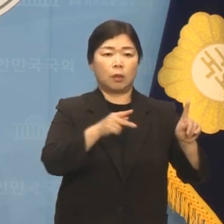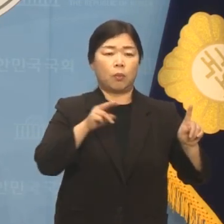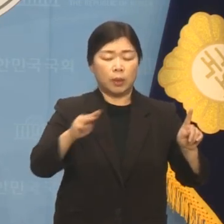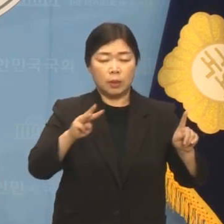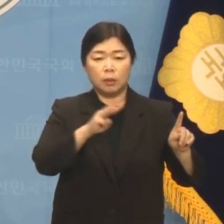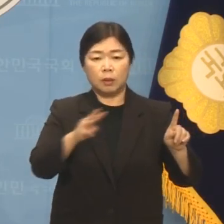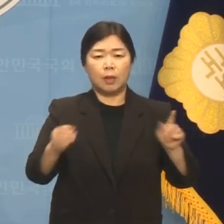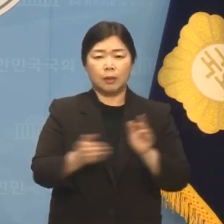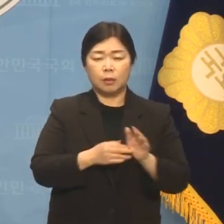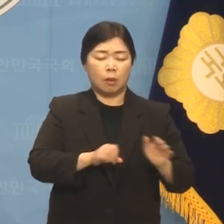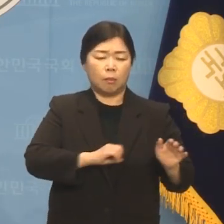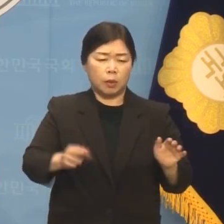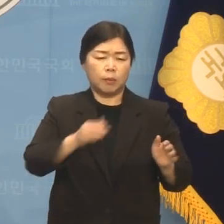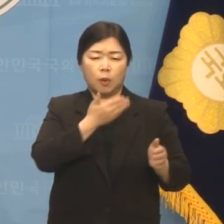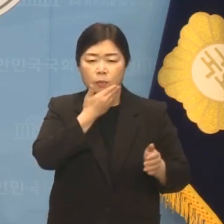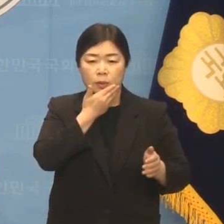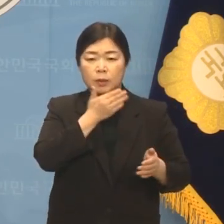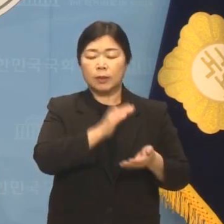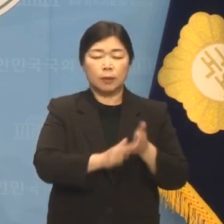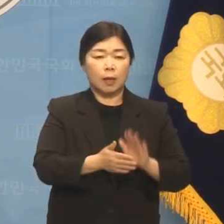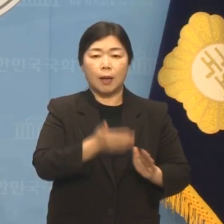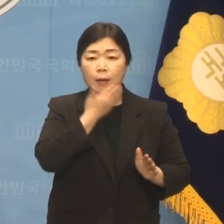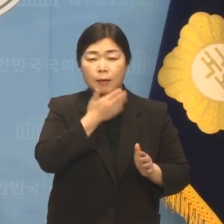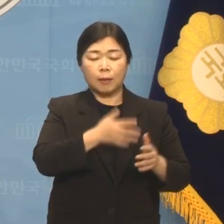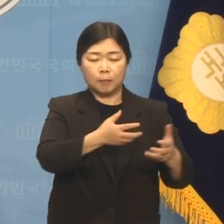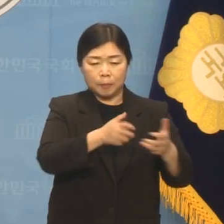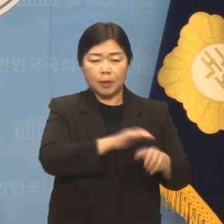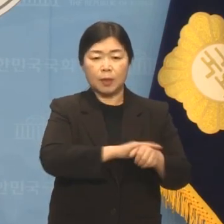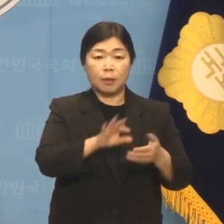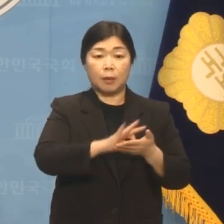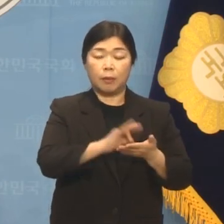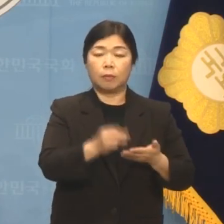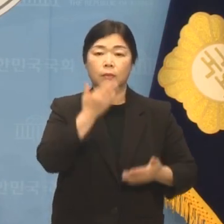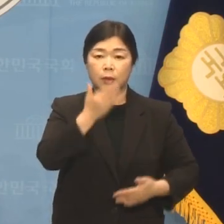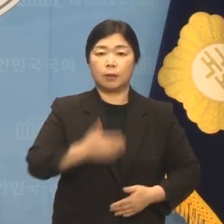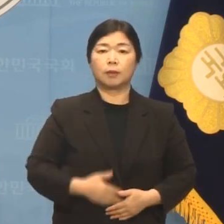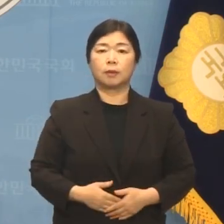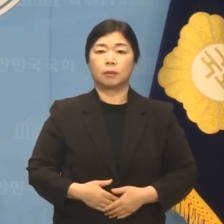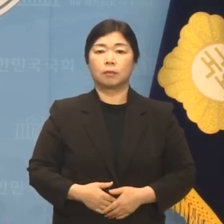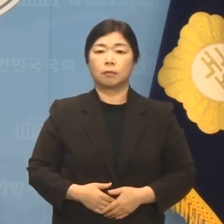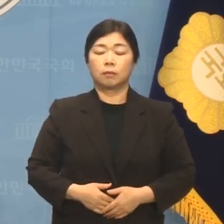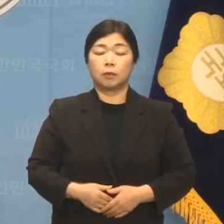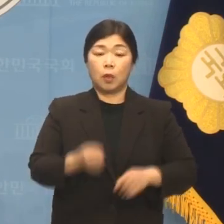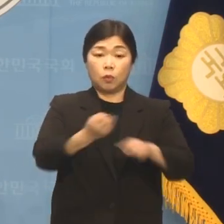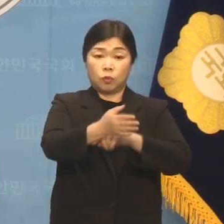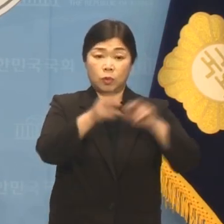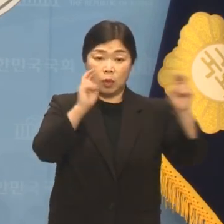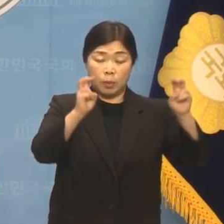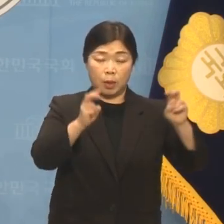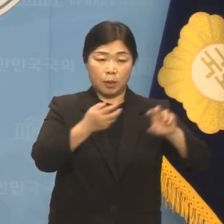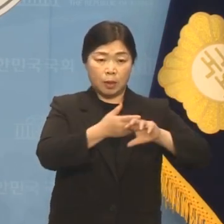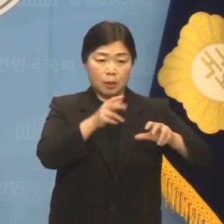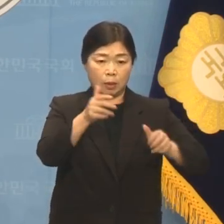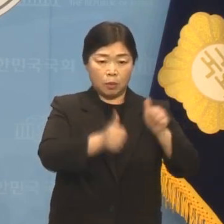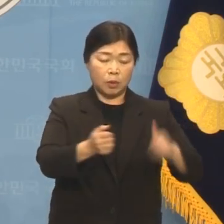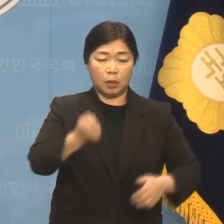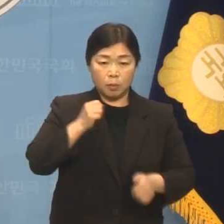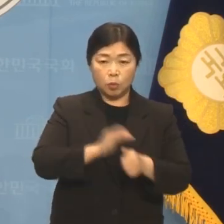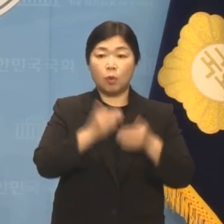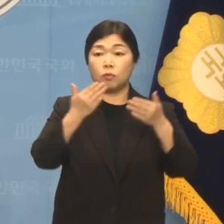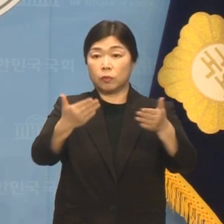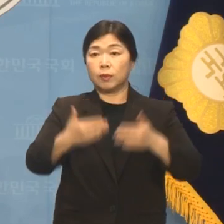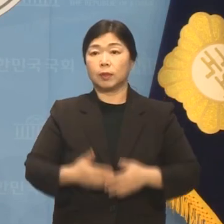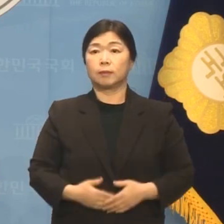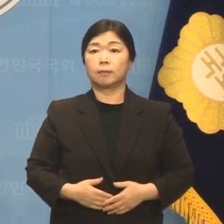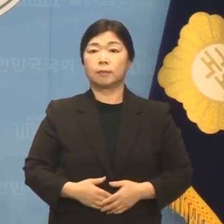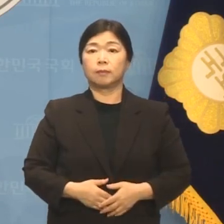겁니다. 기업이 아리백 전기를 잘 쓸 수 있도록 하고 수출 기업의 해외 경쟁력을 갖추도록 할